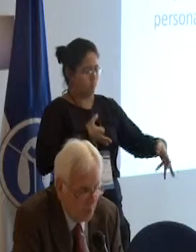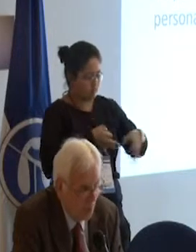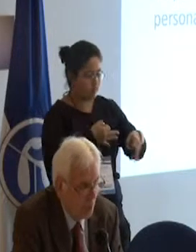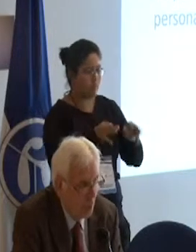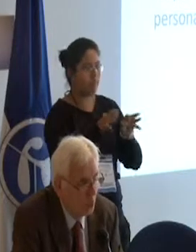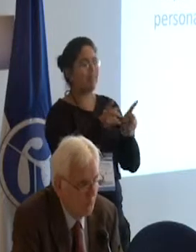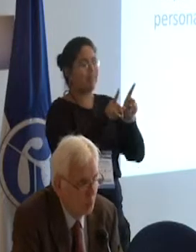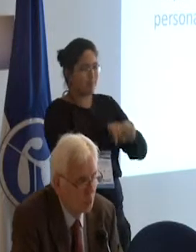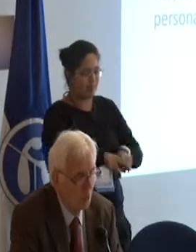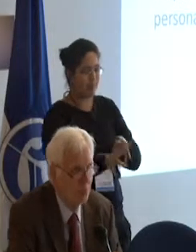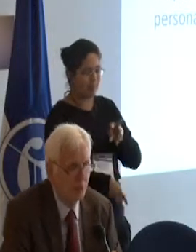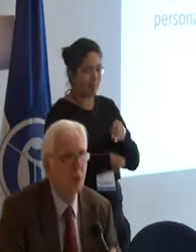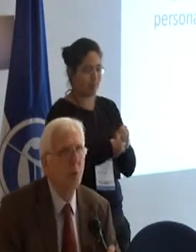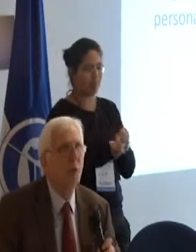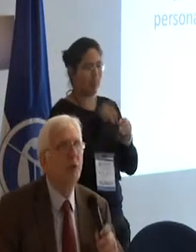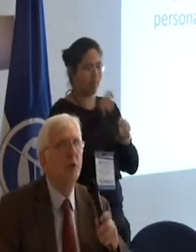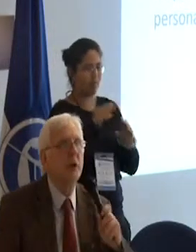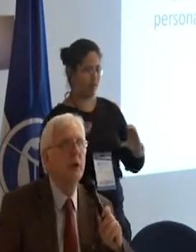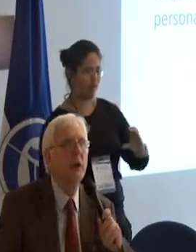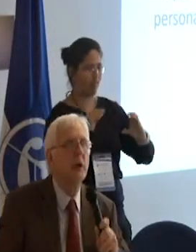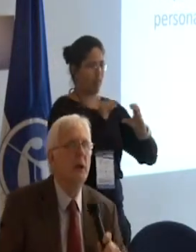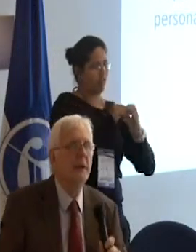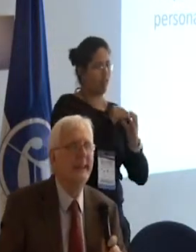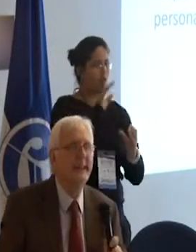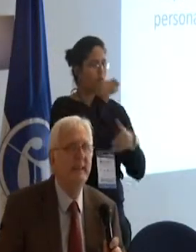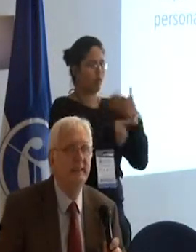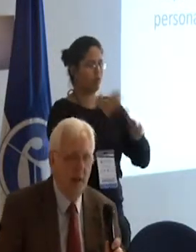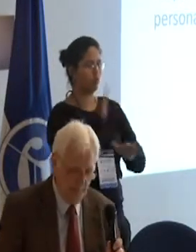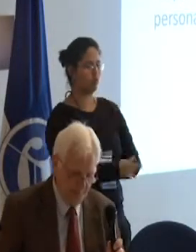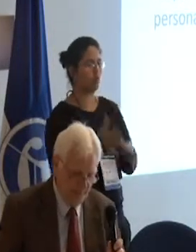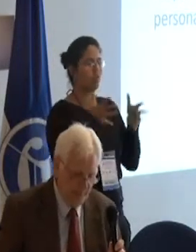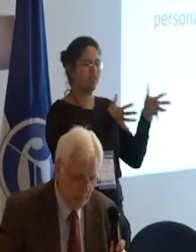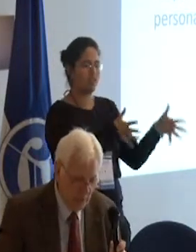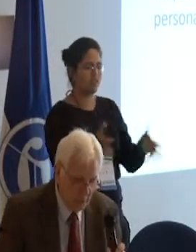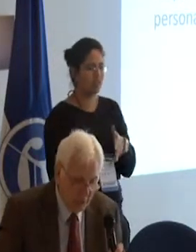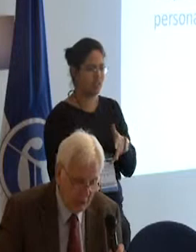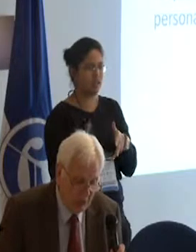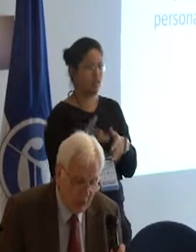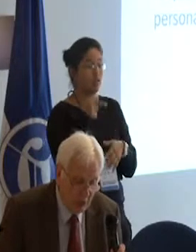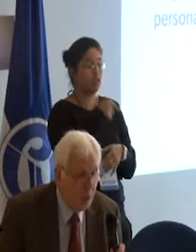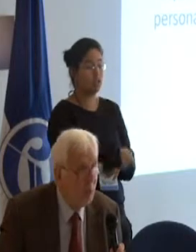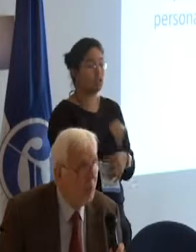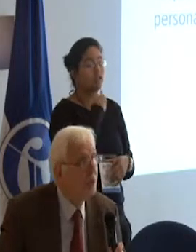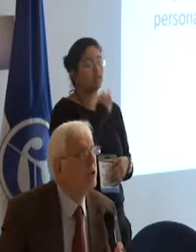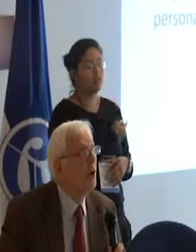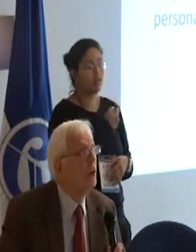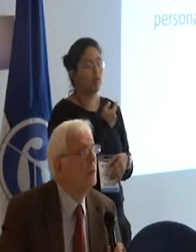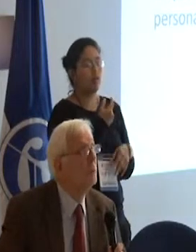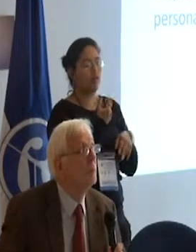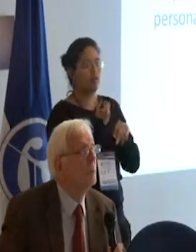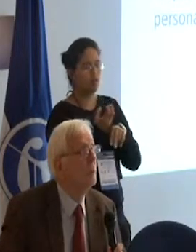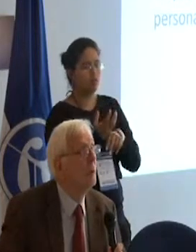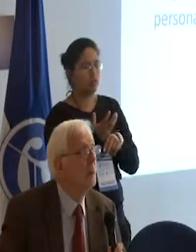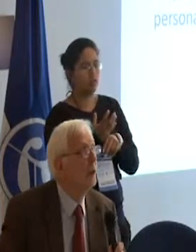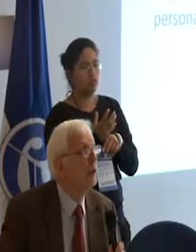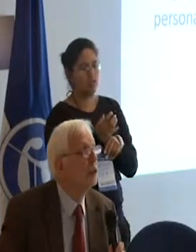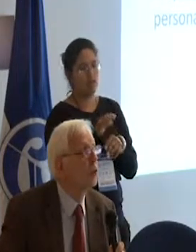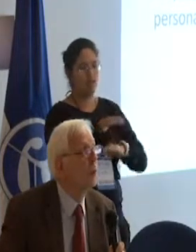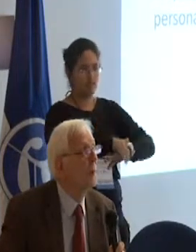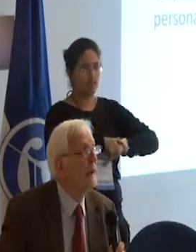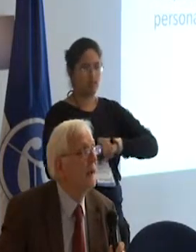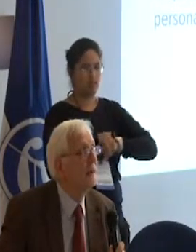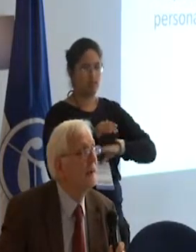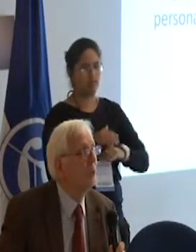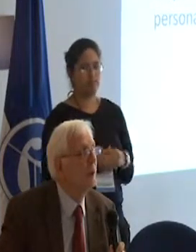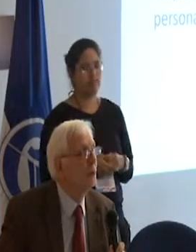a ser necesario adaptar la enseñanza. Esto lo dice una profesora de inglés.